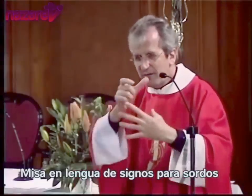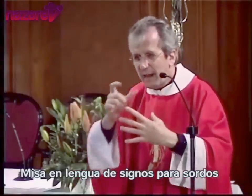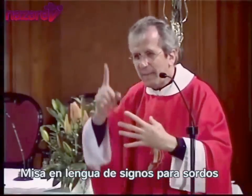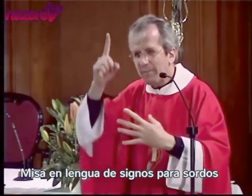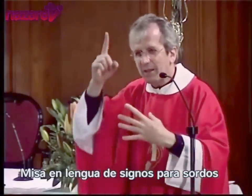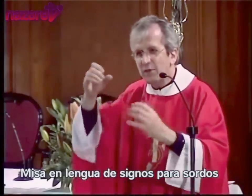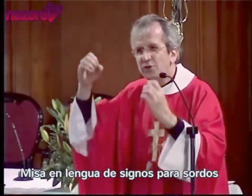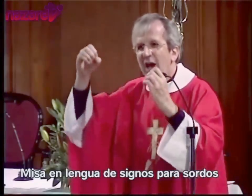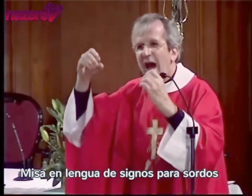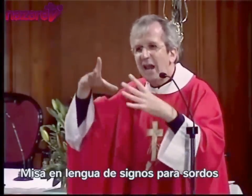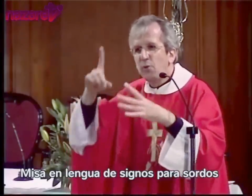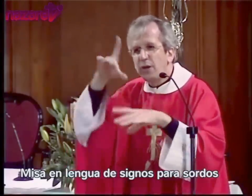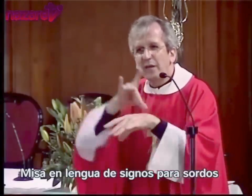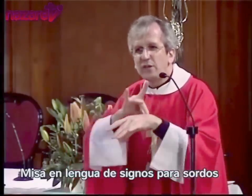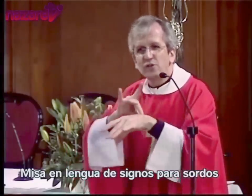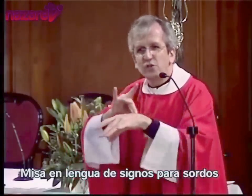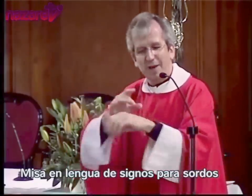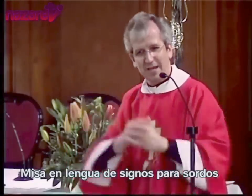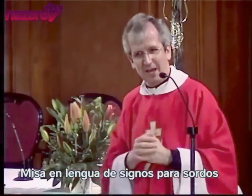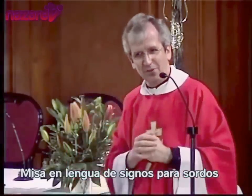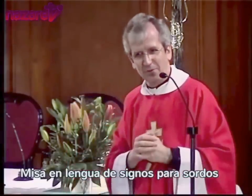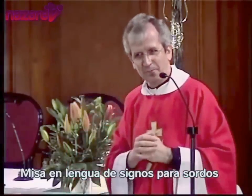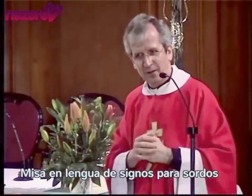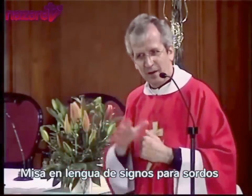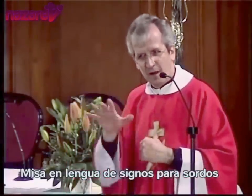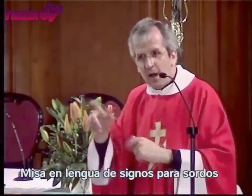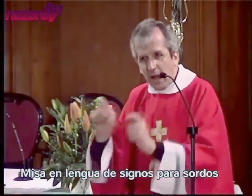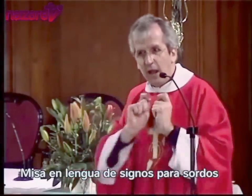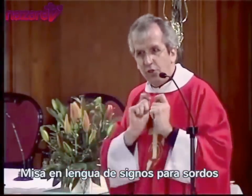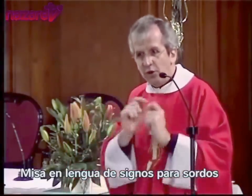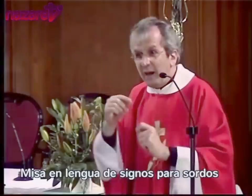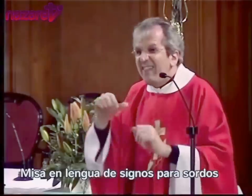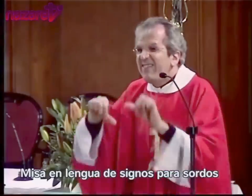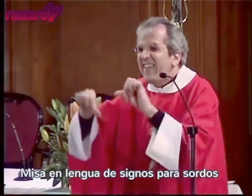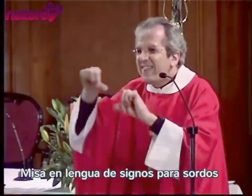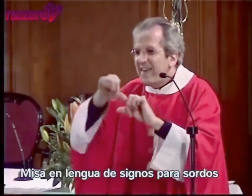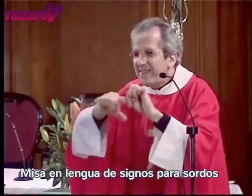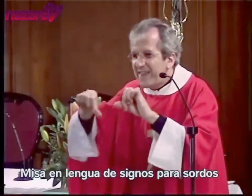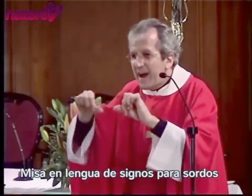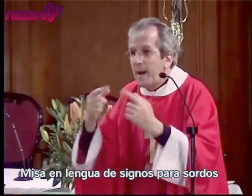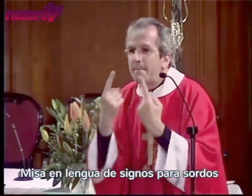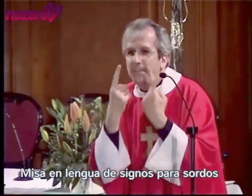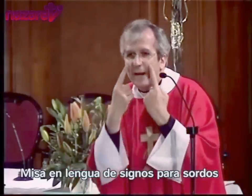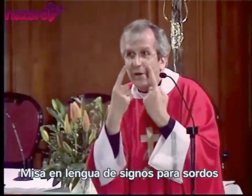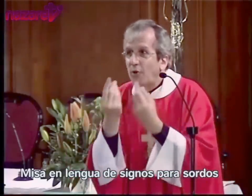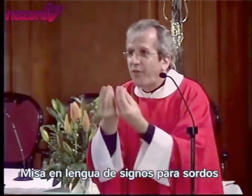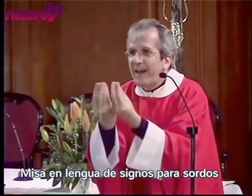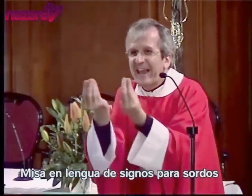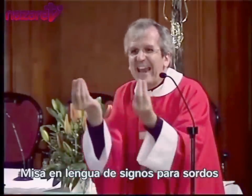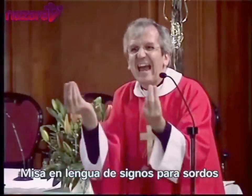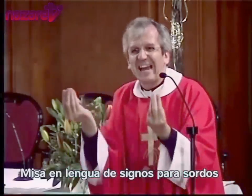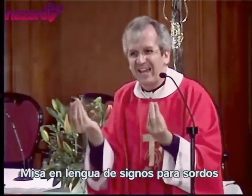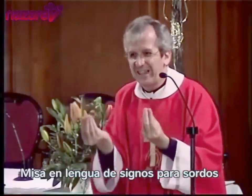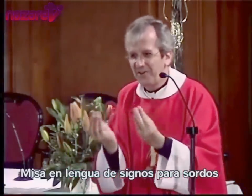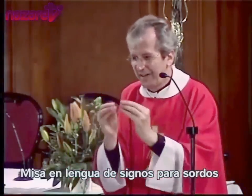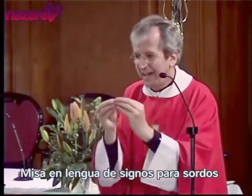luz de la palabra de Dios, a la luz de lo que Dios nos va guiando, el don de ciencia para reconocer